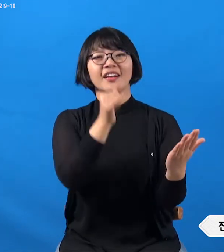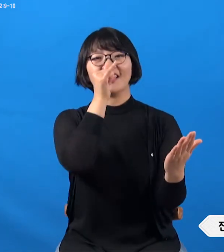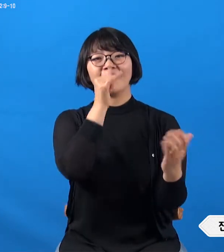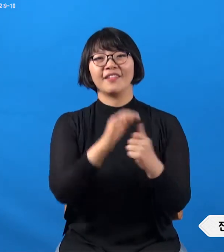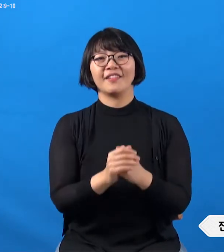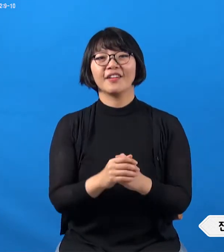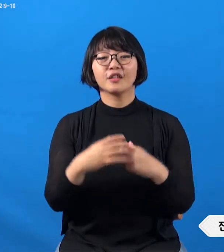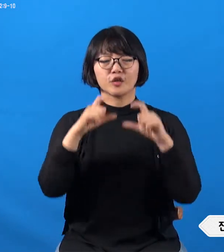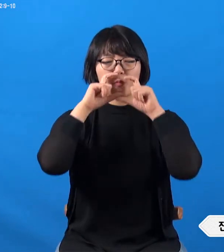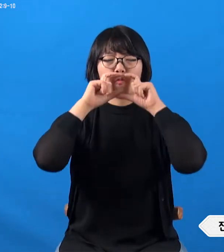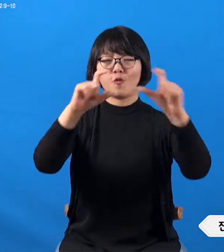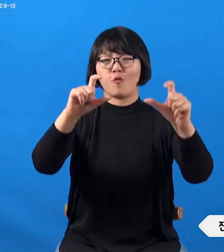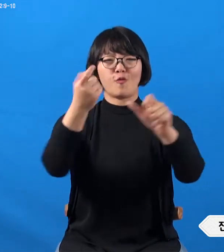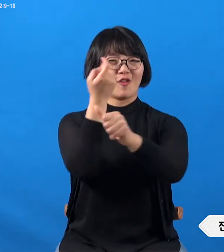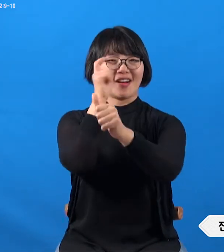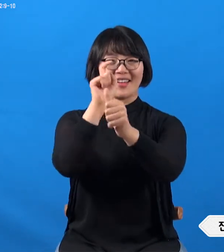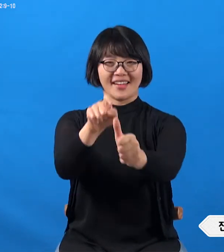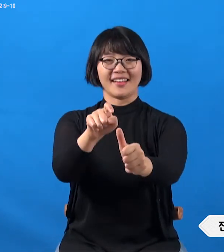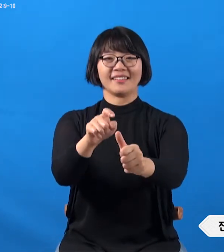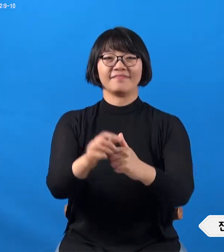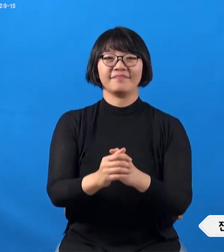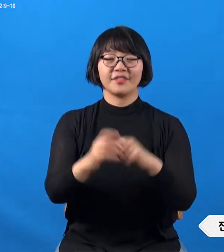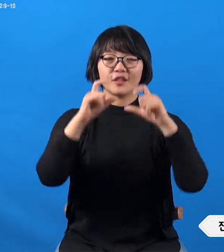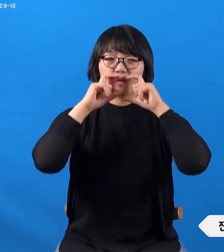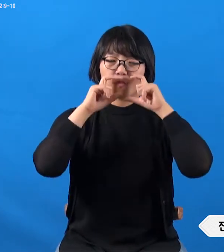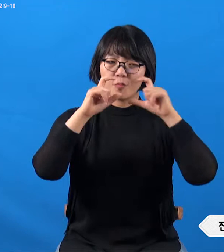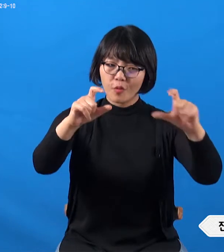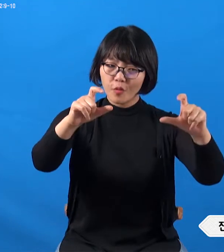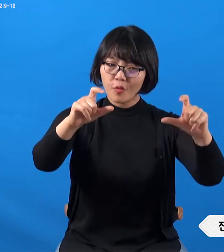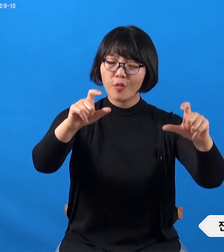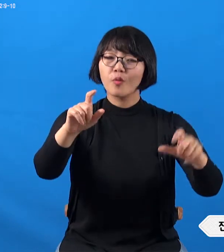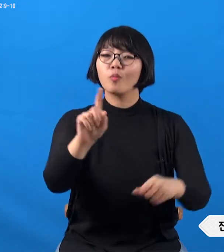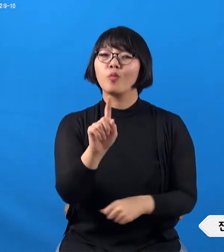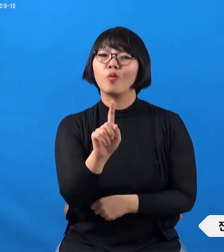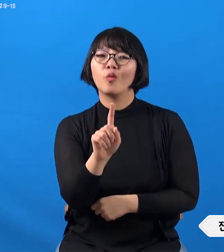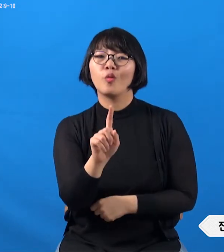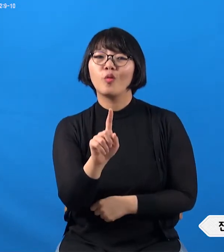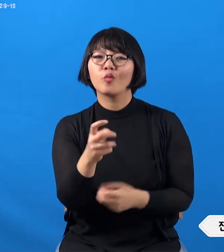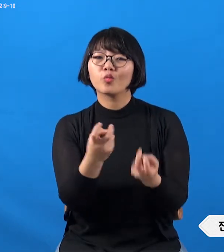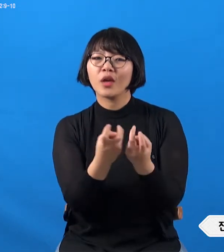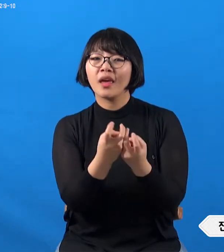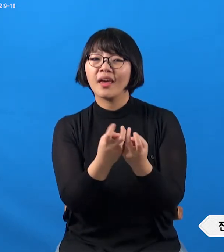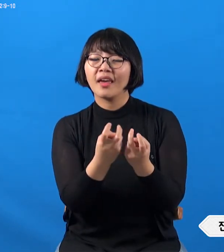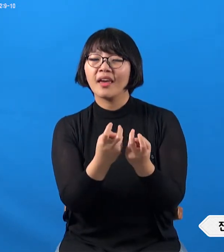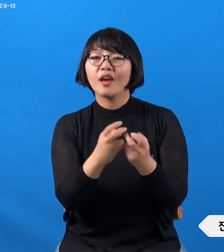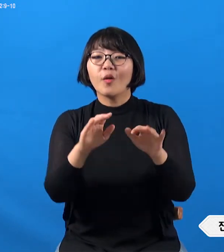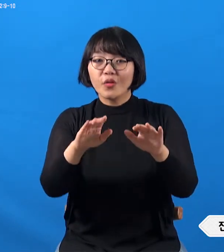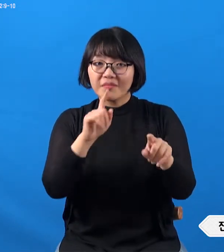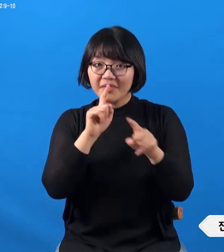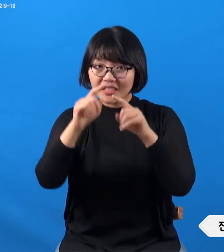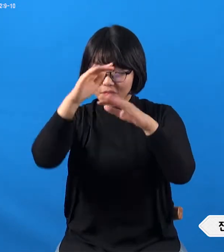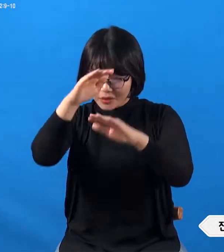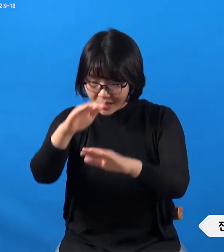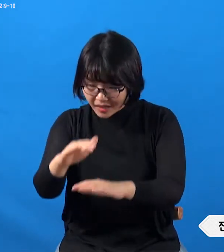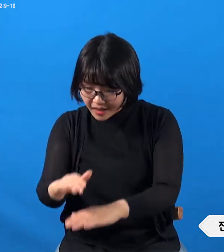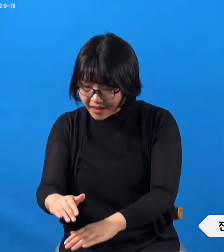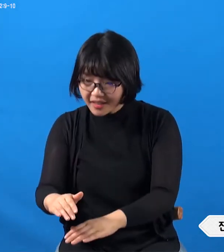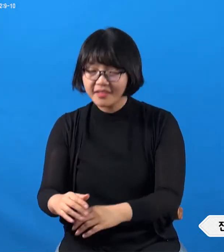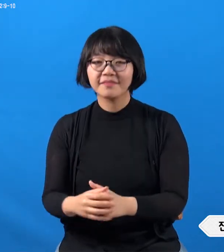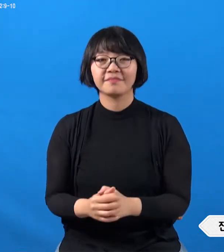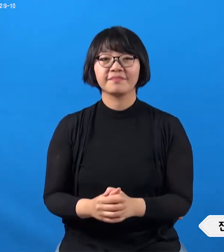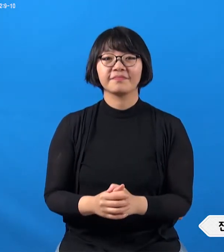계십니다. 선포하라. 그 선포의 모습을 이제 사실은 11절부터